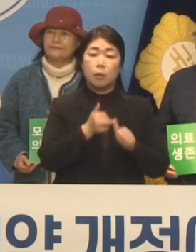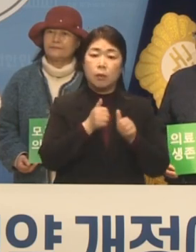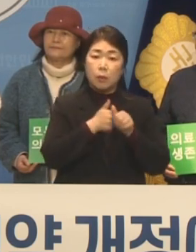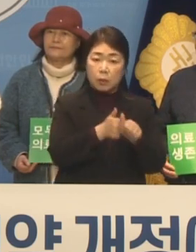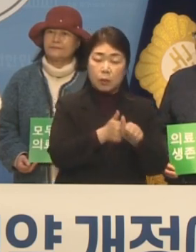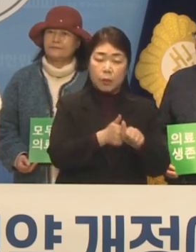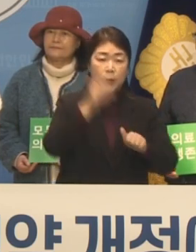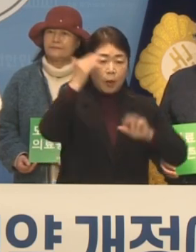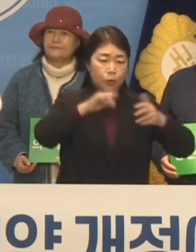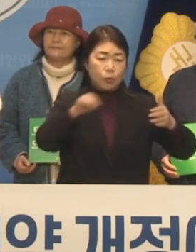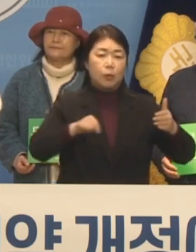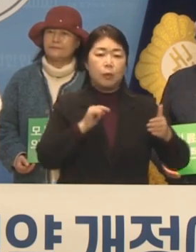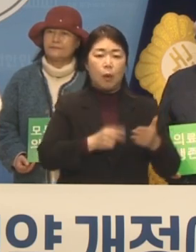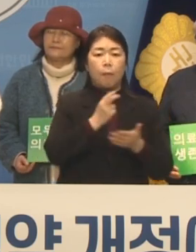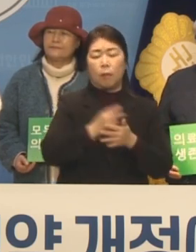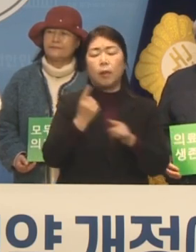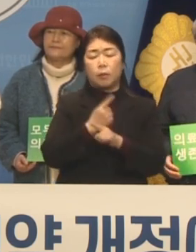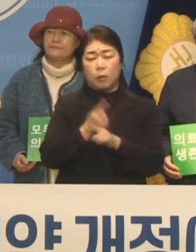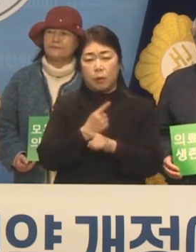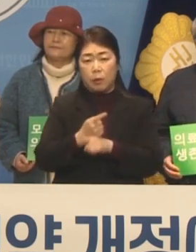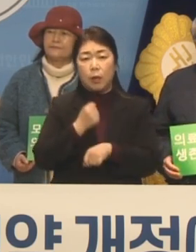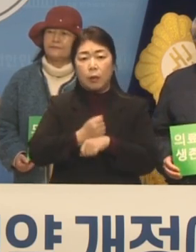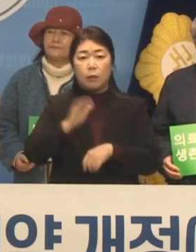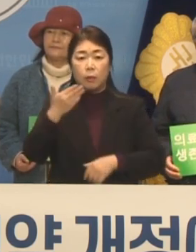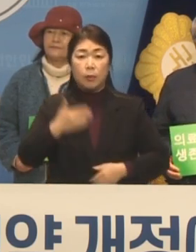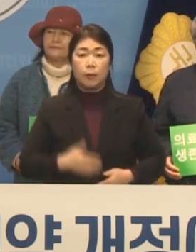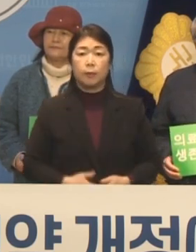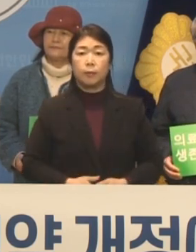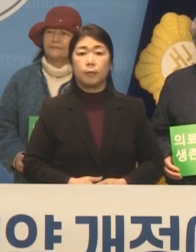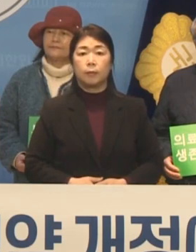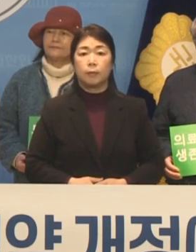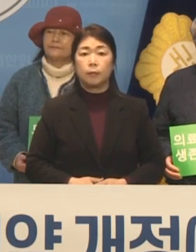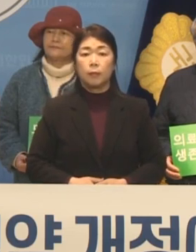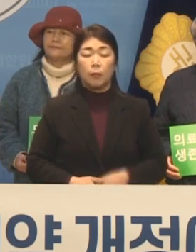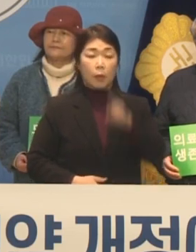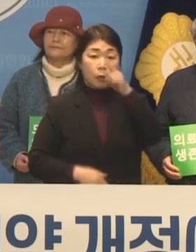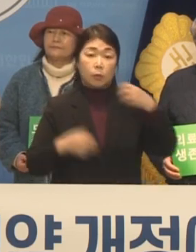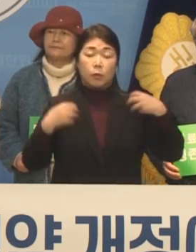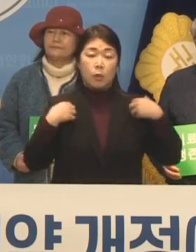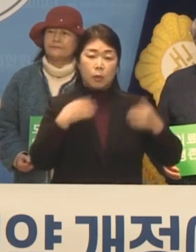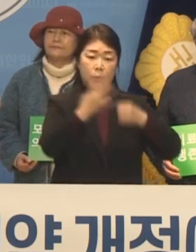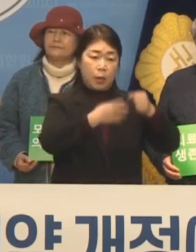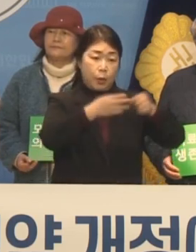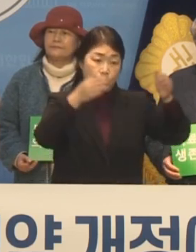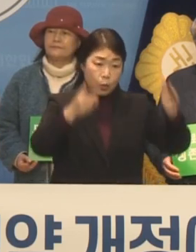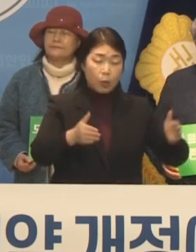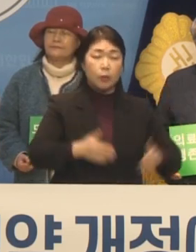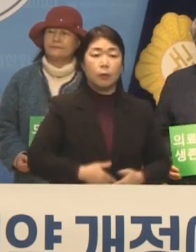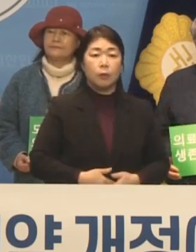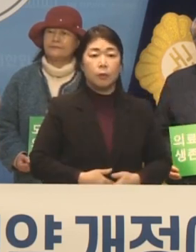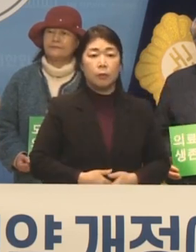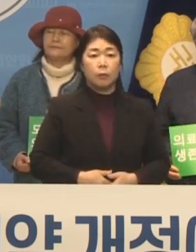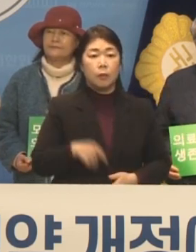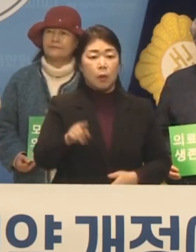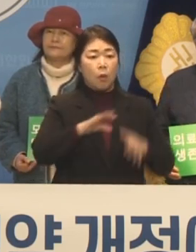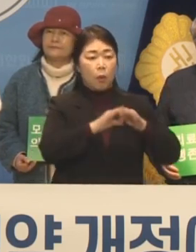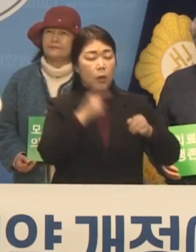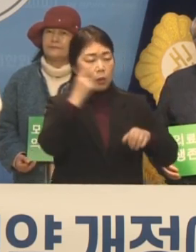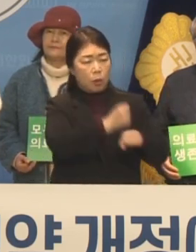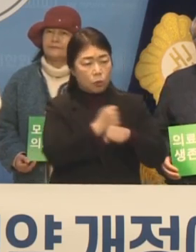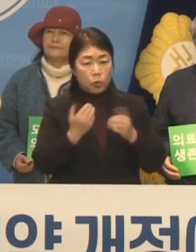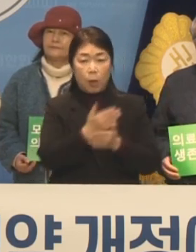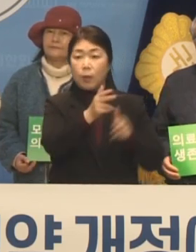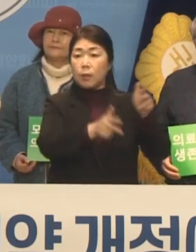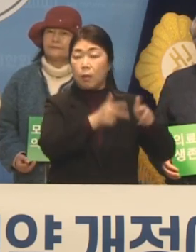법령을 적극적으로 개정해야 될 적기라고 생각합니다. 정부에서는 지난 4년간 대마 관련 연구 개발